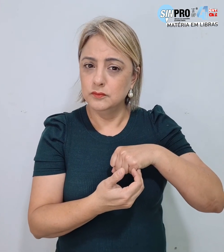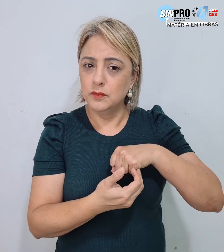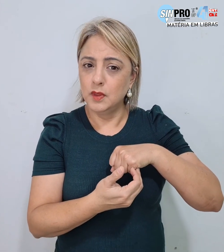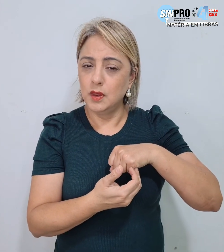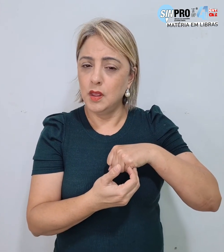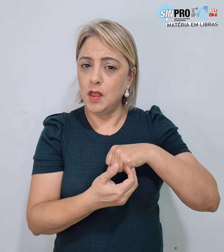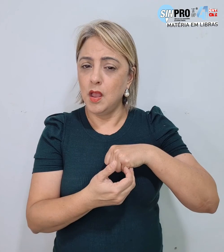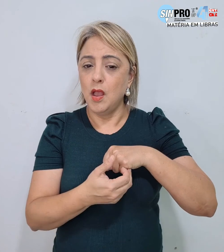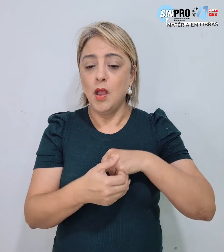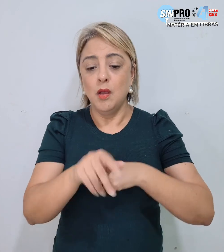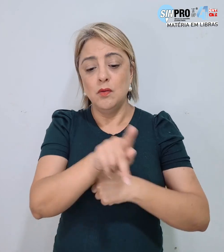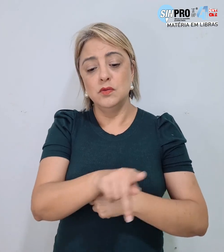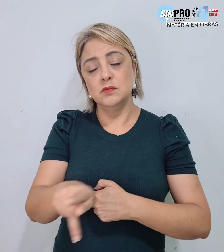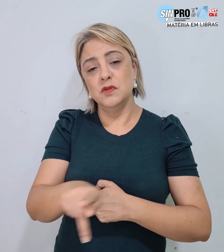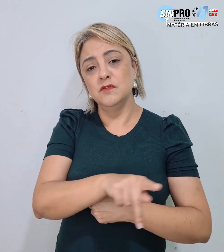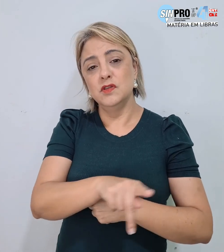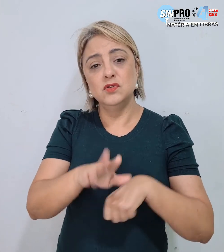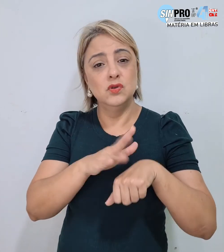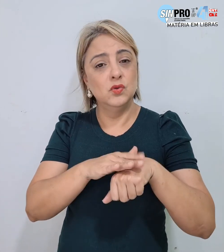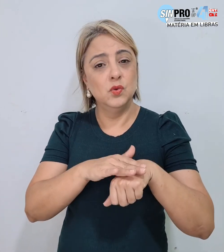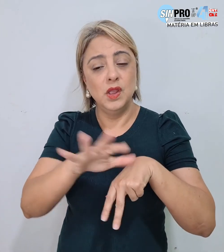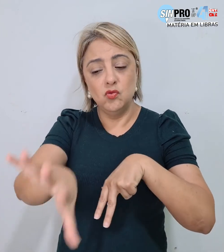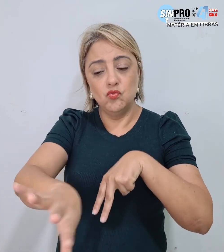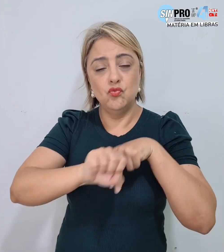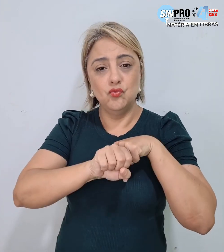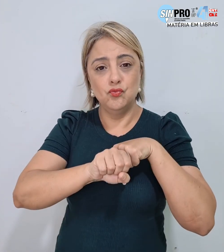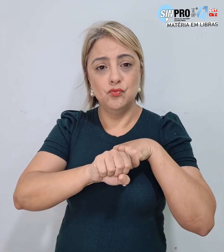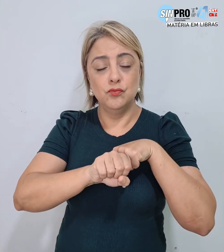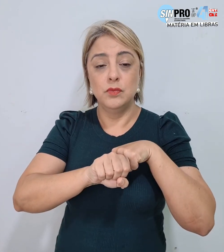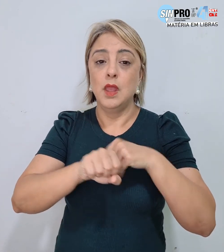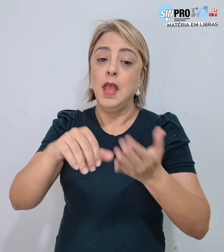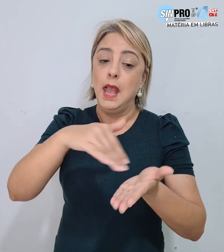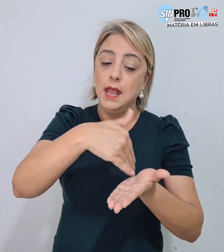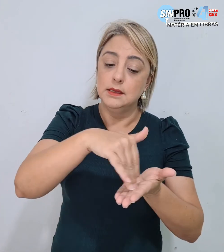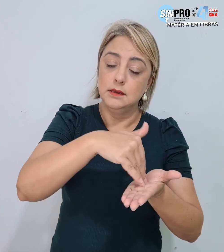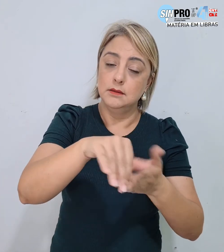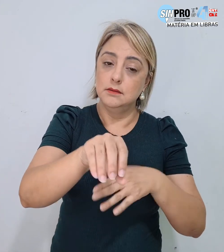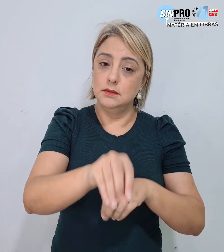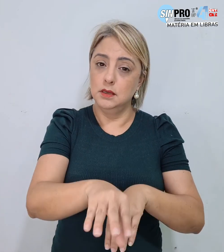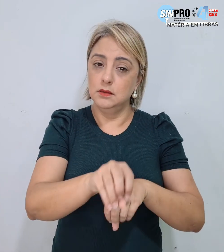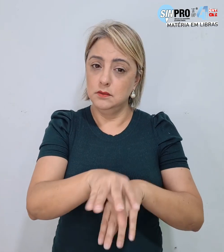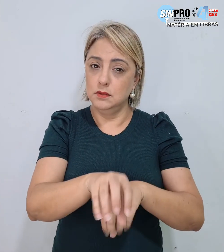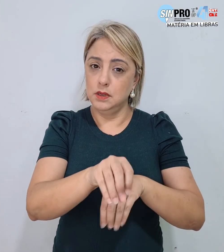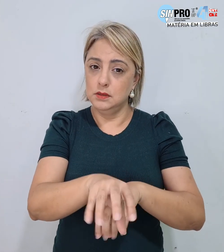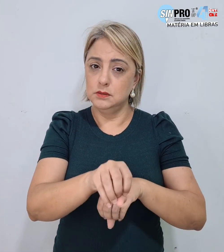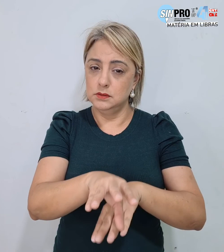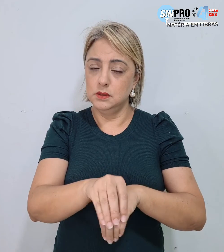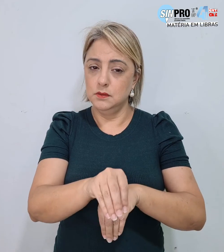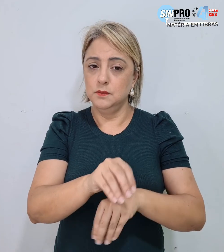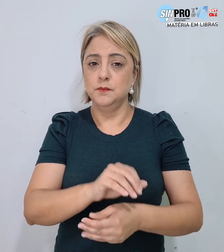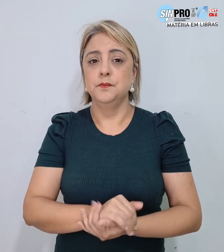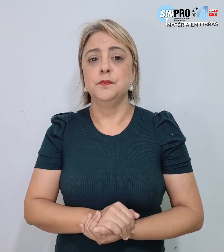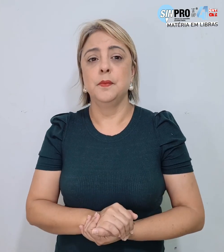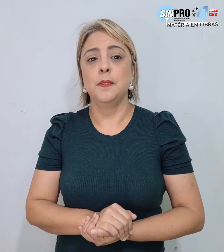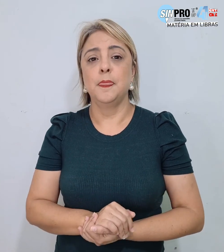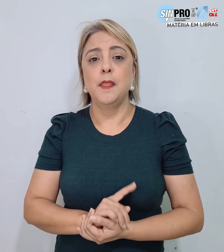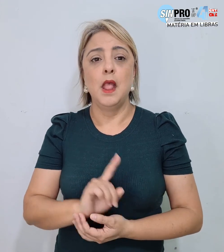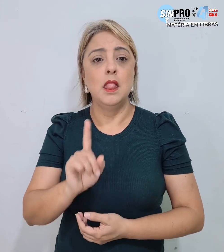entre os professores e a secretaria de educação e não